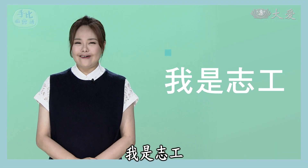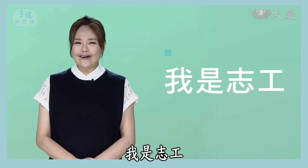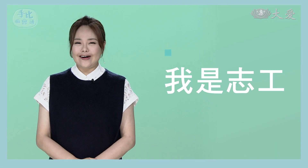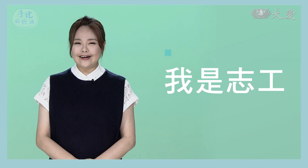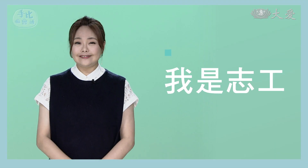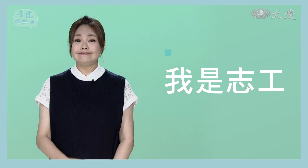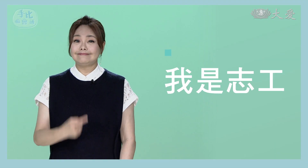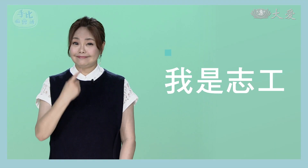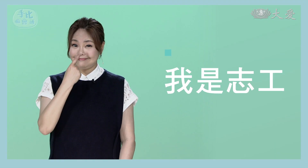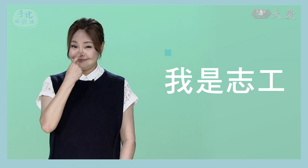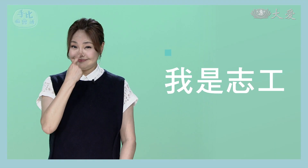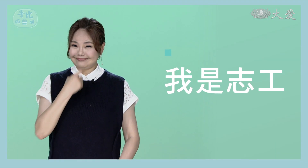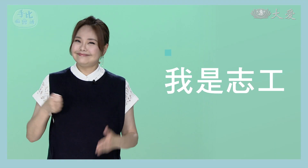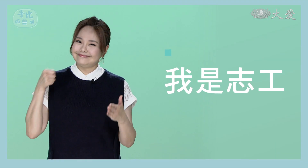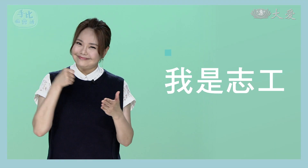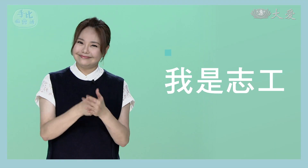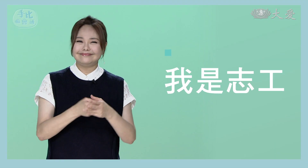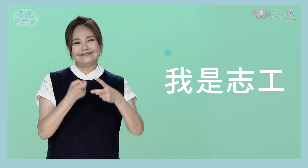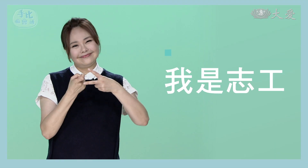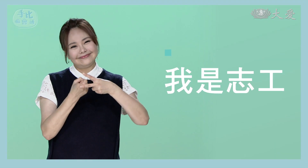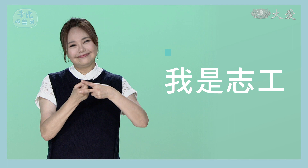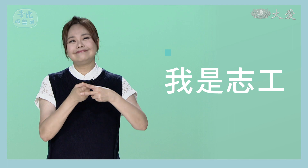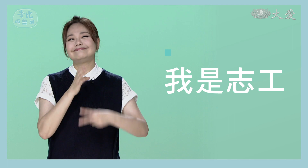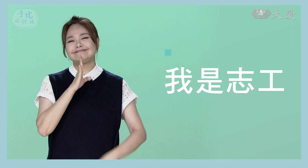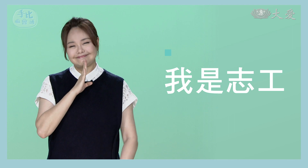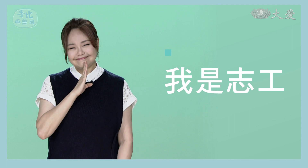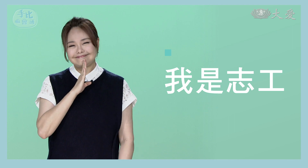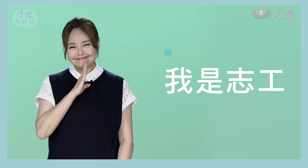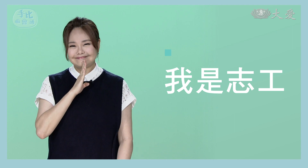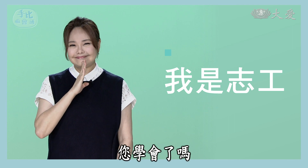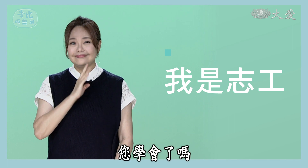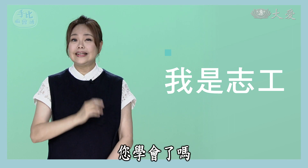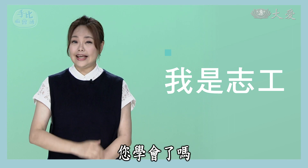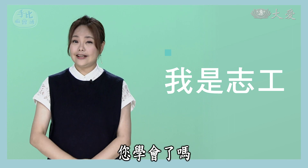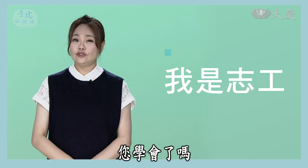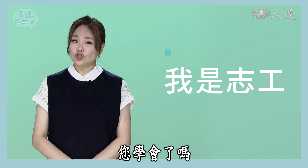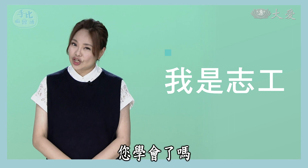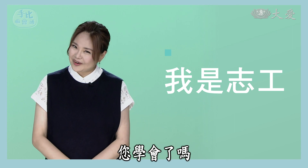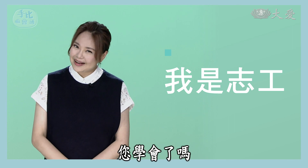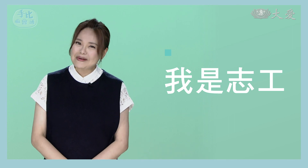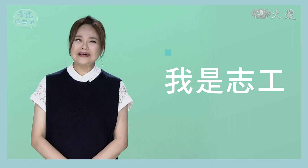工，您学会了吗？